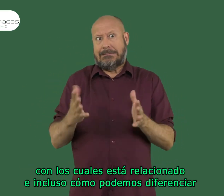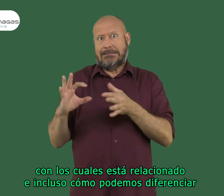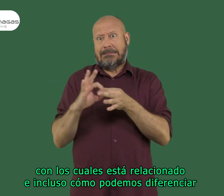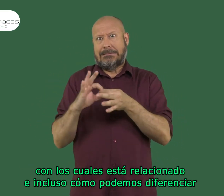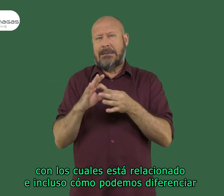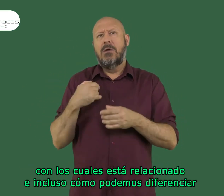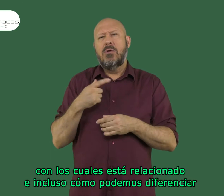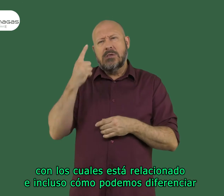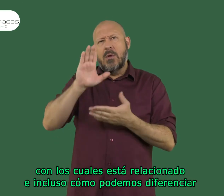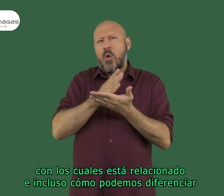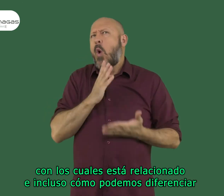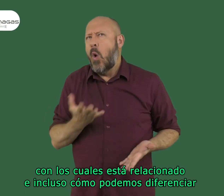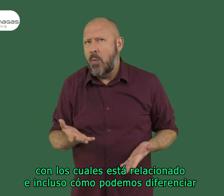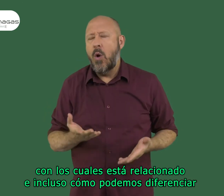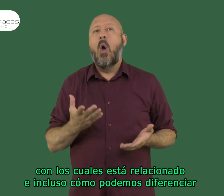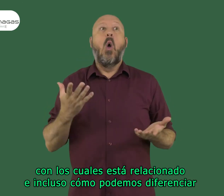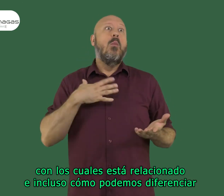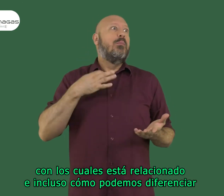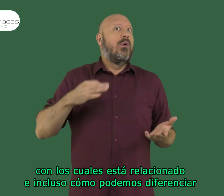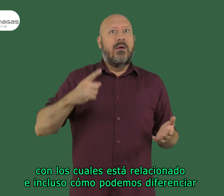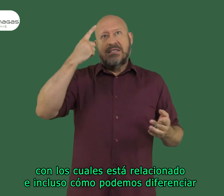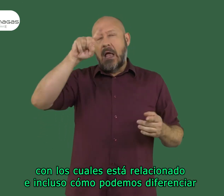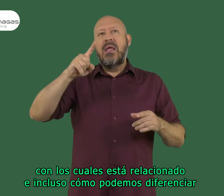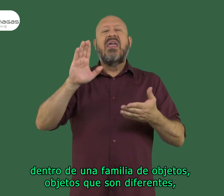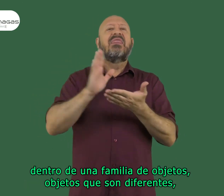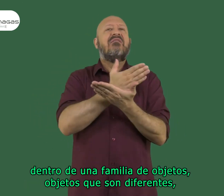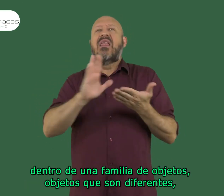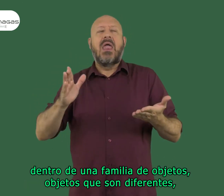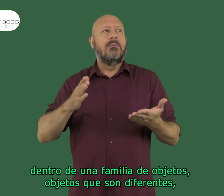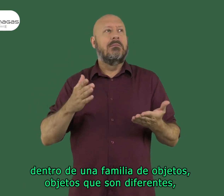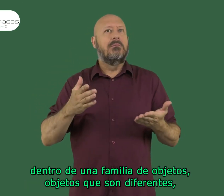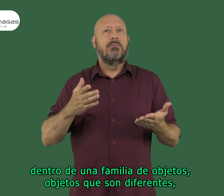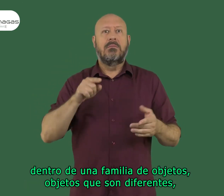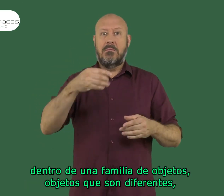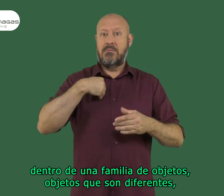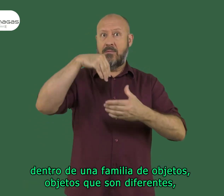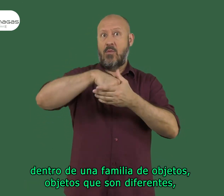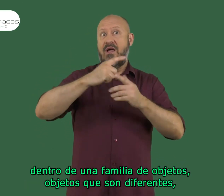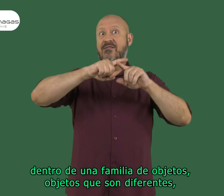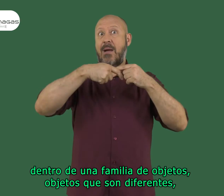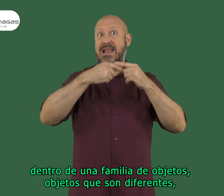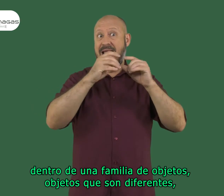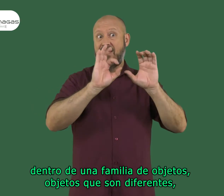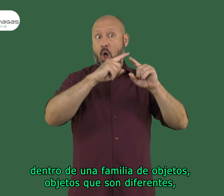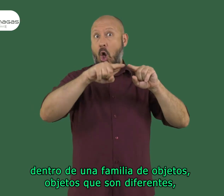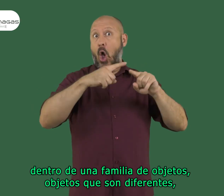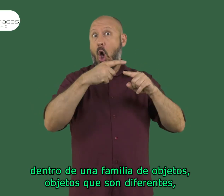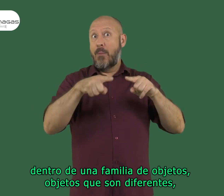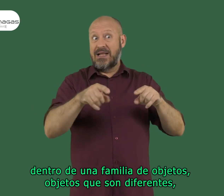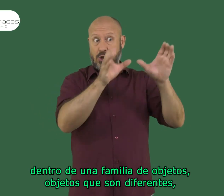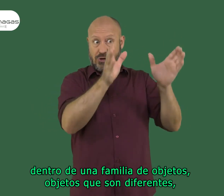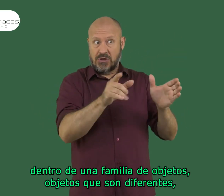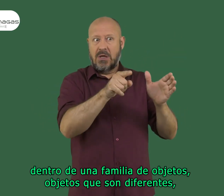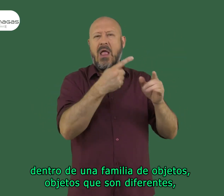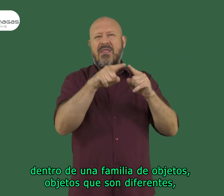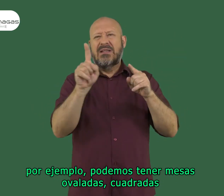está relacionado? E incluso, ¿cómo podemos diferenciar dentro de una familia de objetos